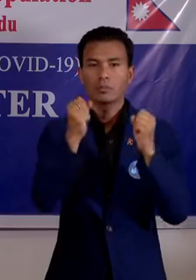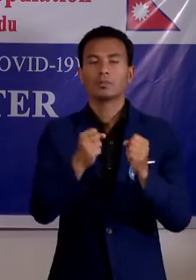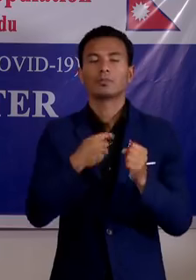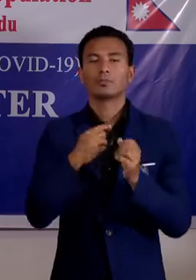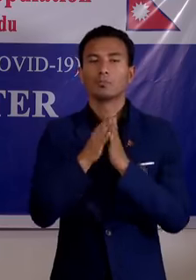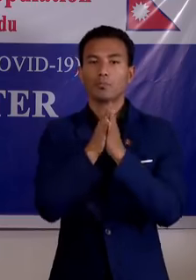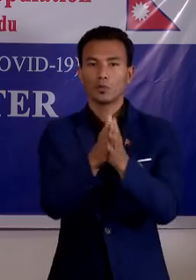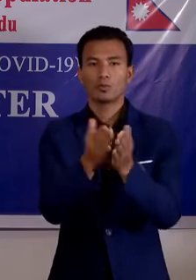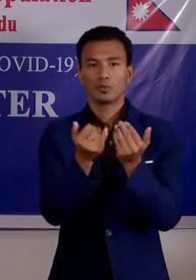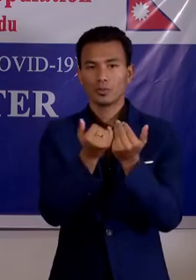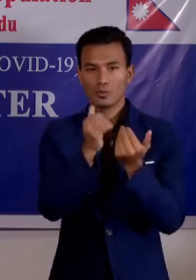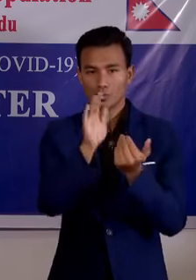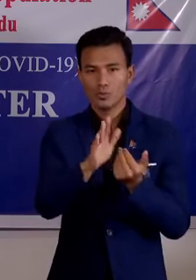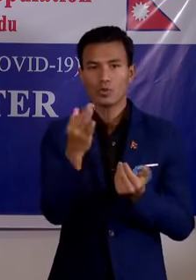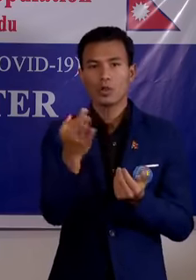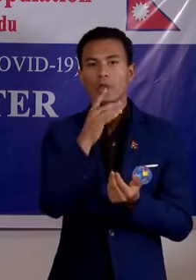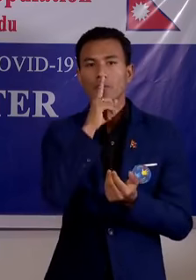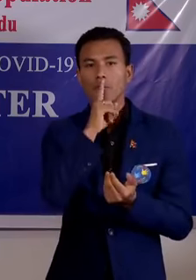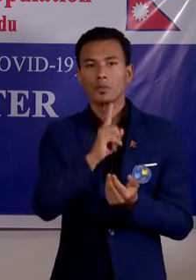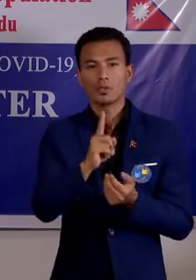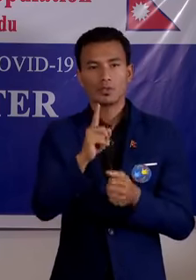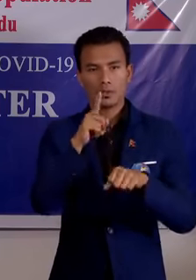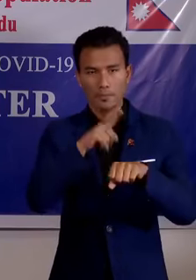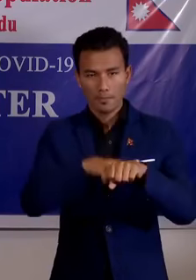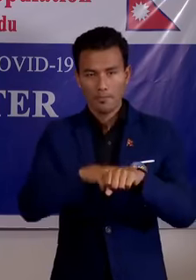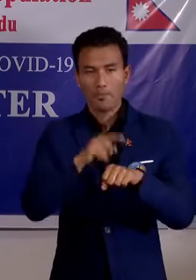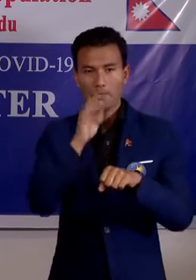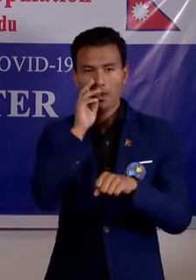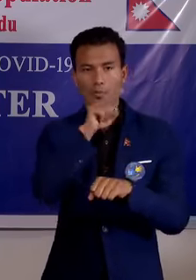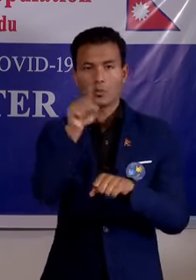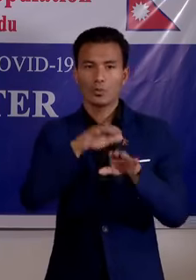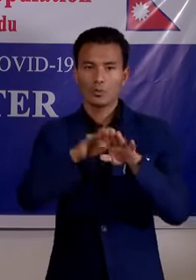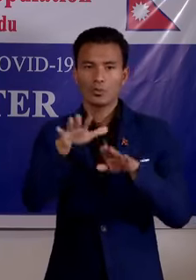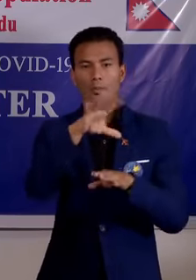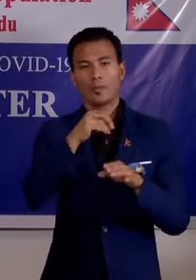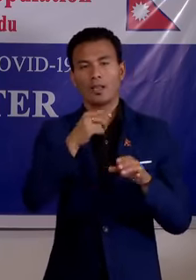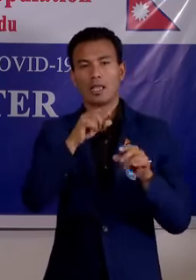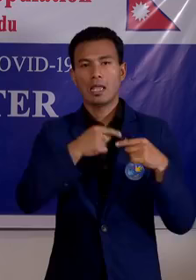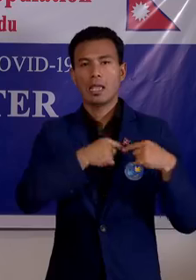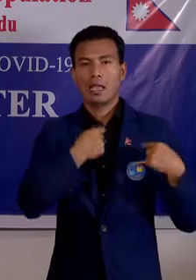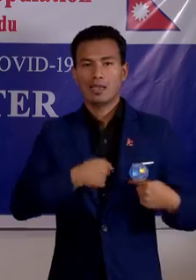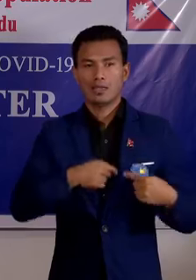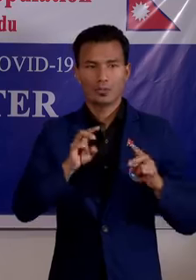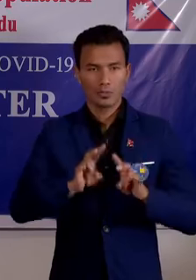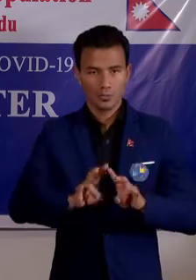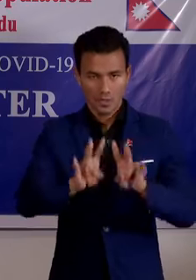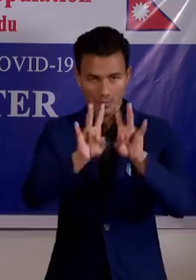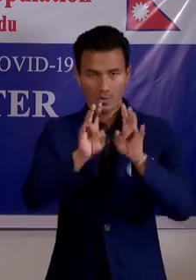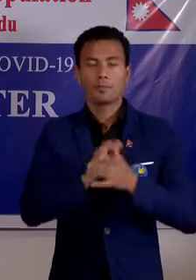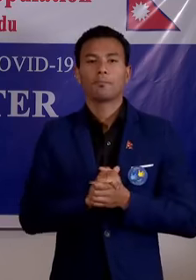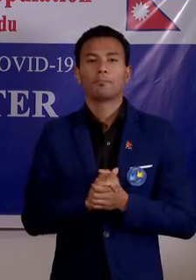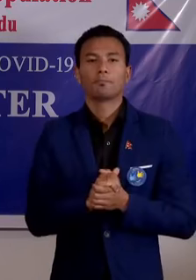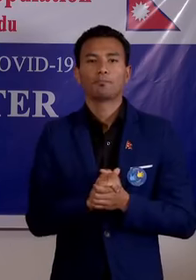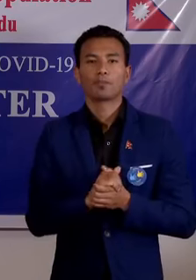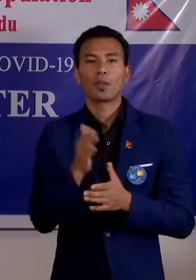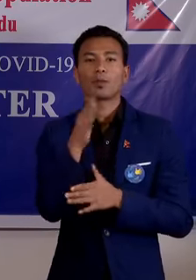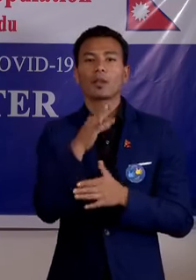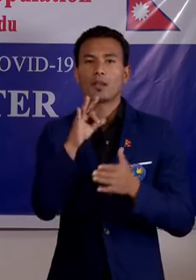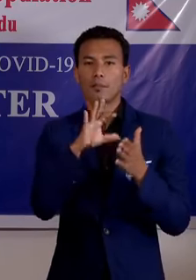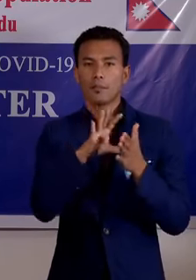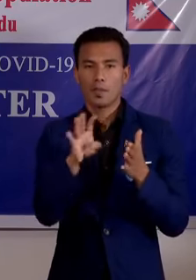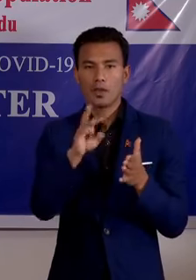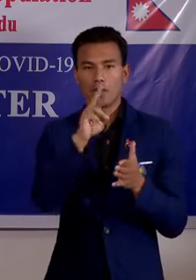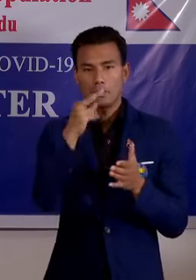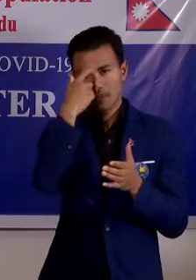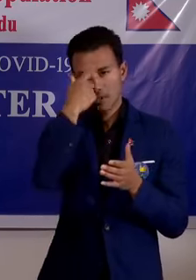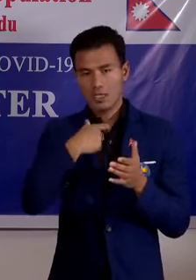गर्छौँ। त्यसै गरी नयाँ वर्षको उपलक्ष्यमा यहाँहरूलाई हार्दिक शुभकामना दिन्छु मन्त्रालयको तर्फबाट